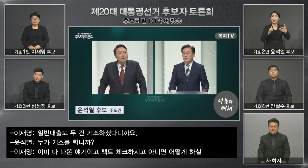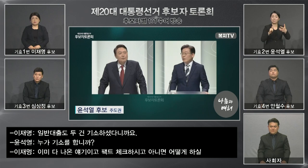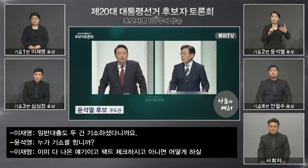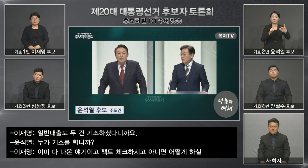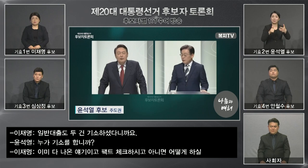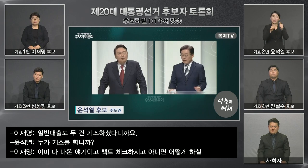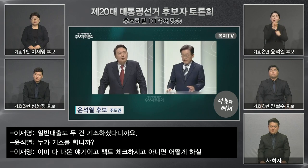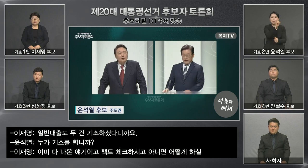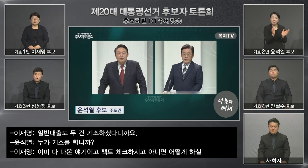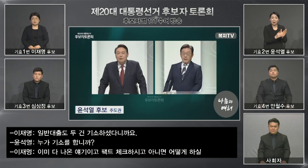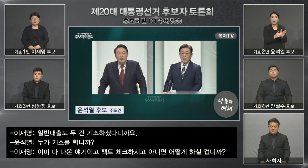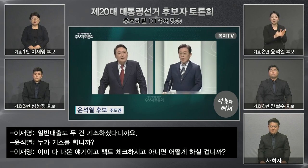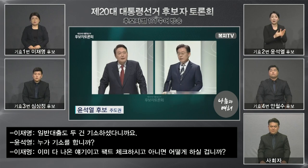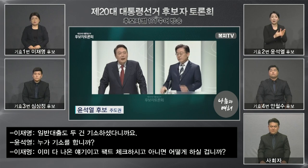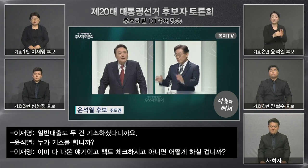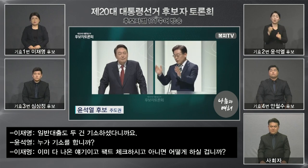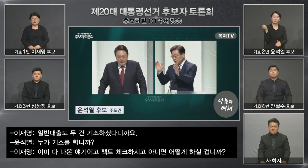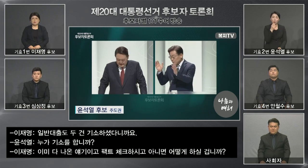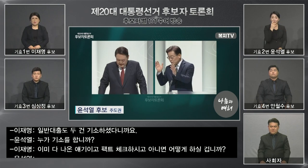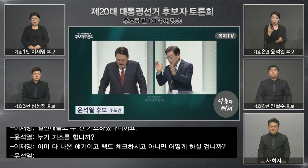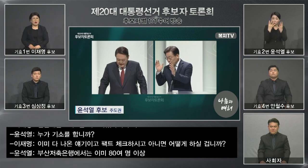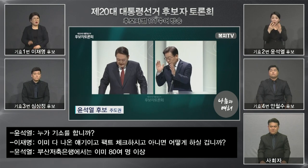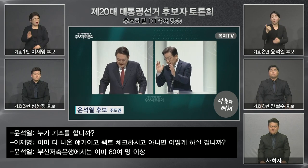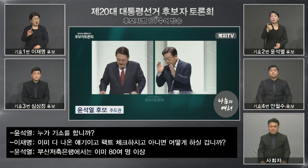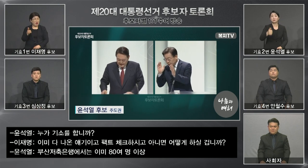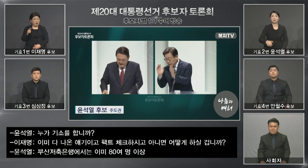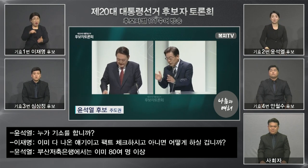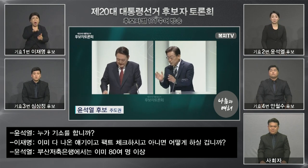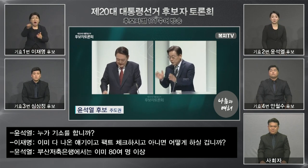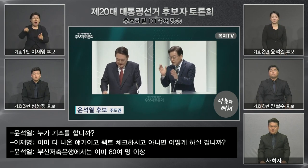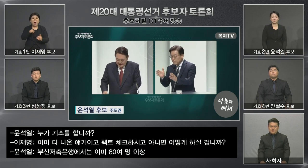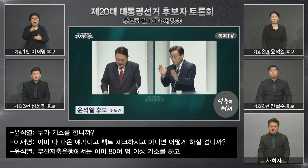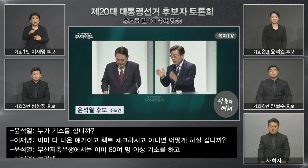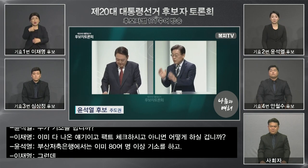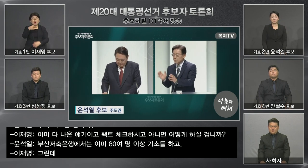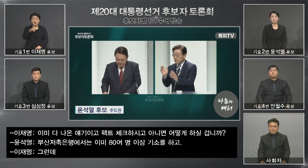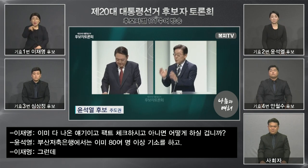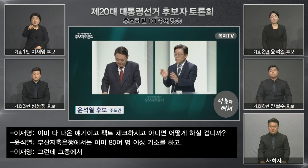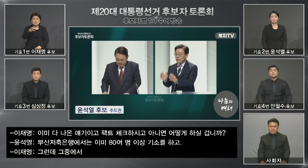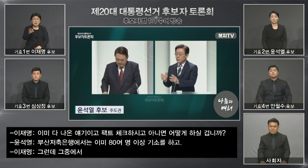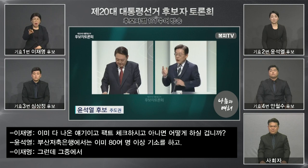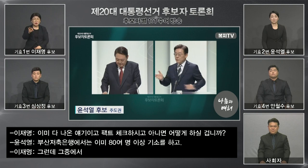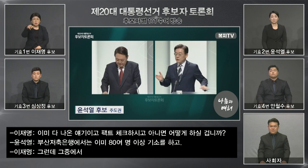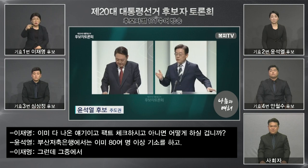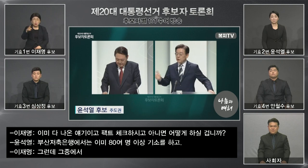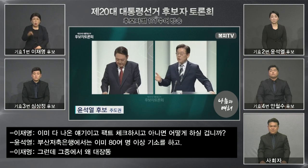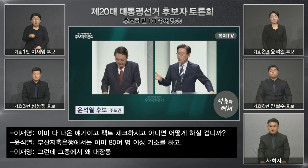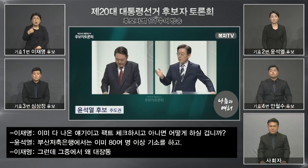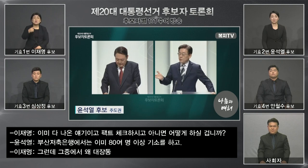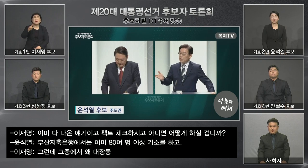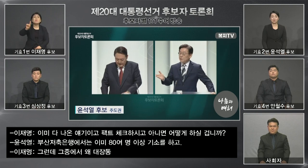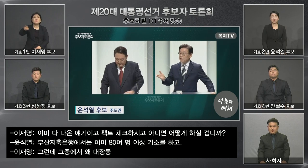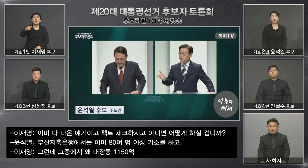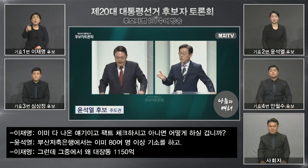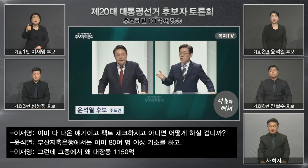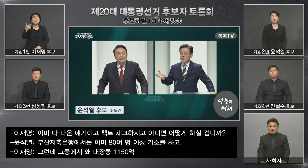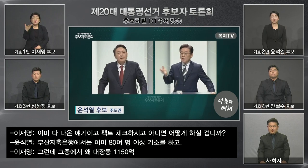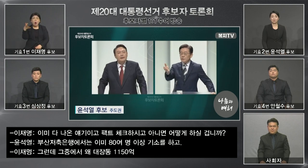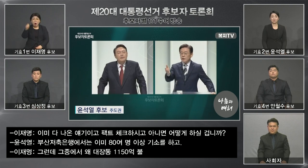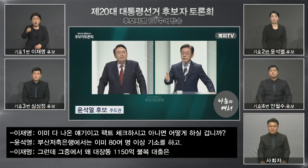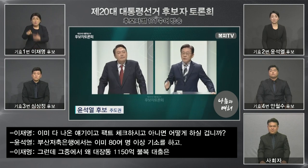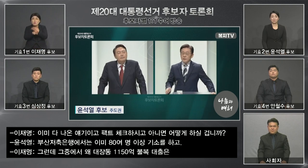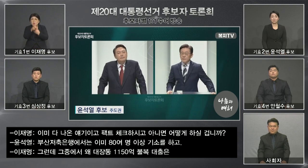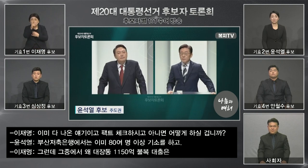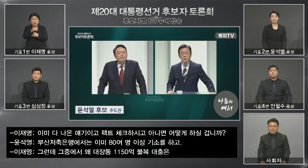56명을 구속 기소를 한 그런데 그중에서 왜 대장동 1150억 불법 대출을 알면서도 기소 안 하고 봐줬냐는 말이죠.